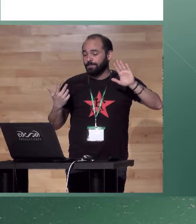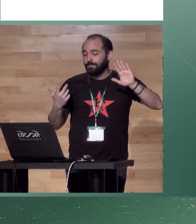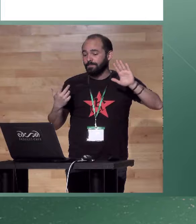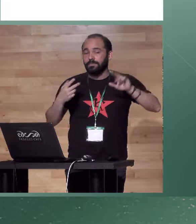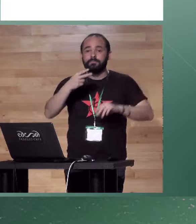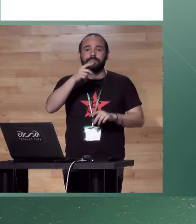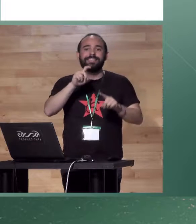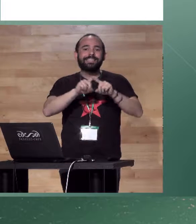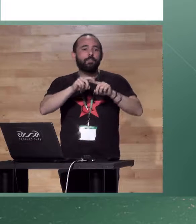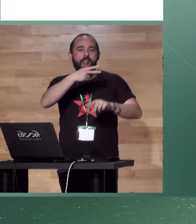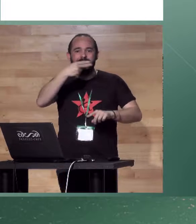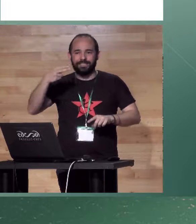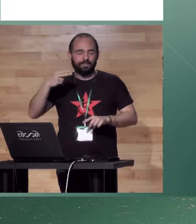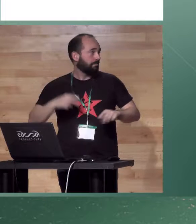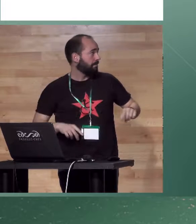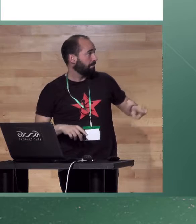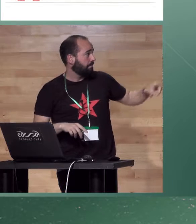unos ítems que hay.